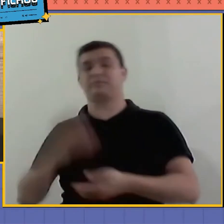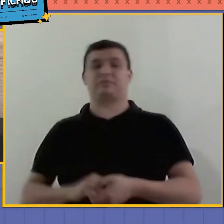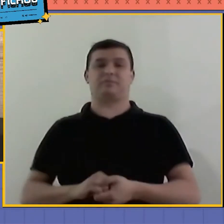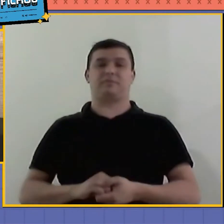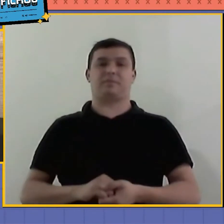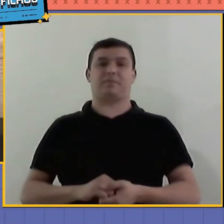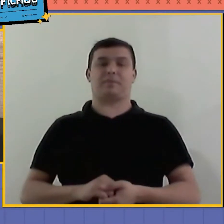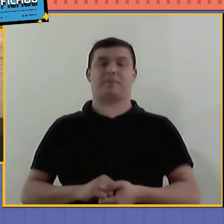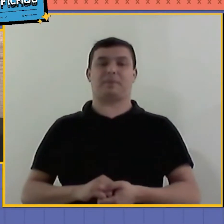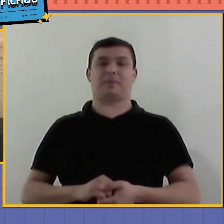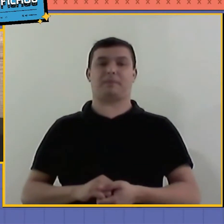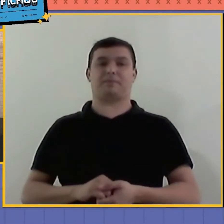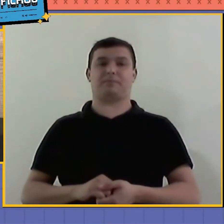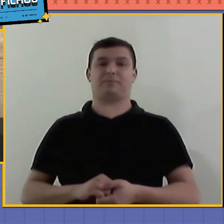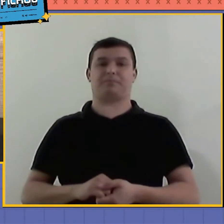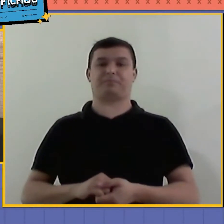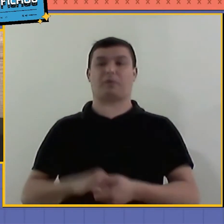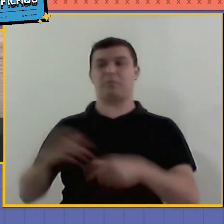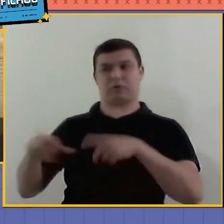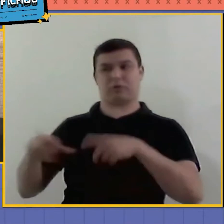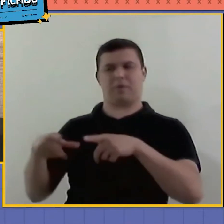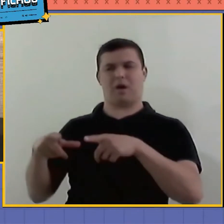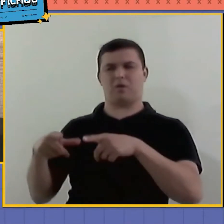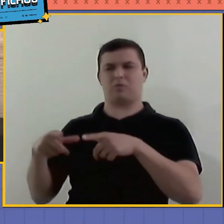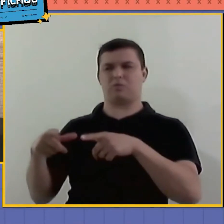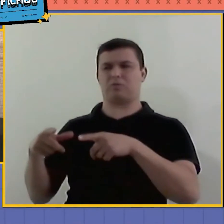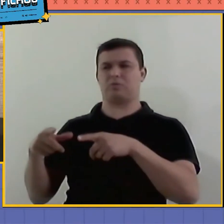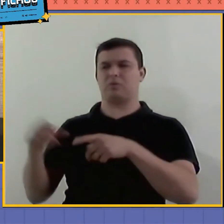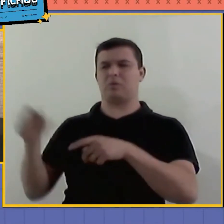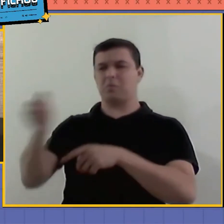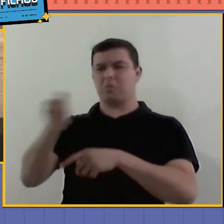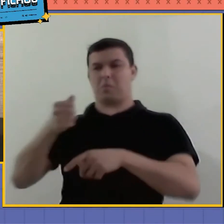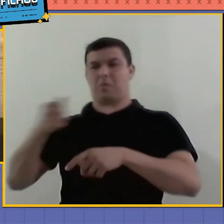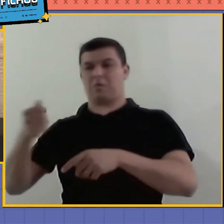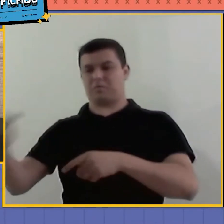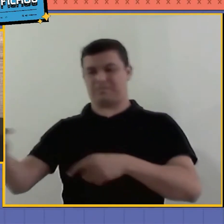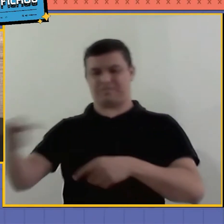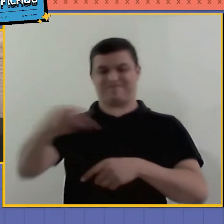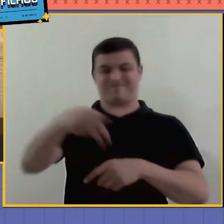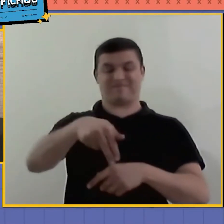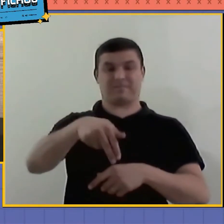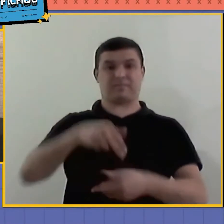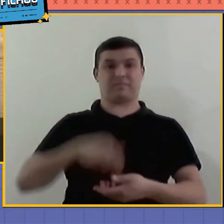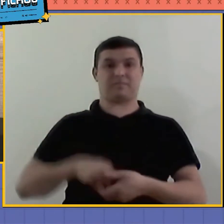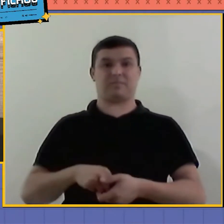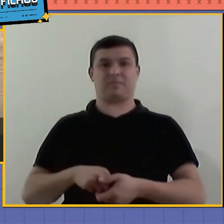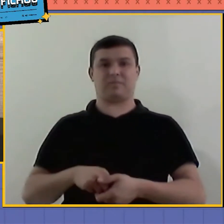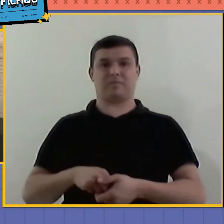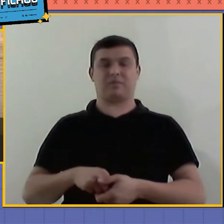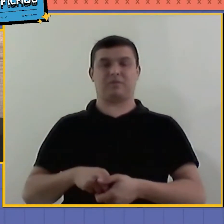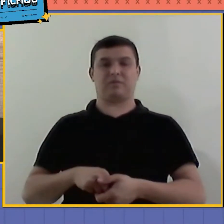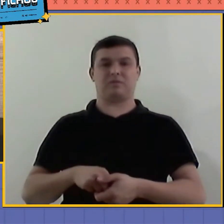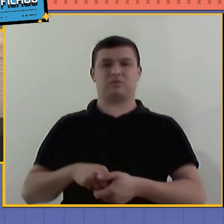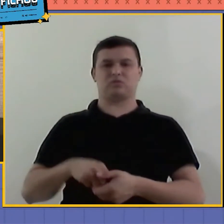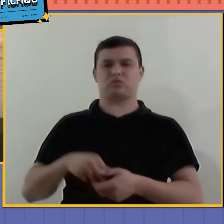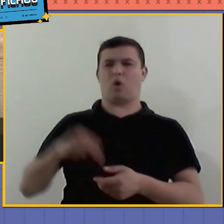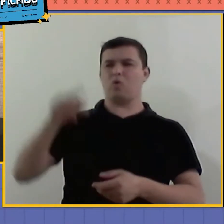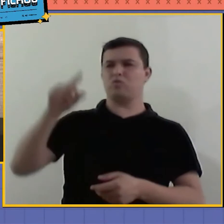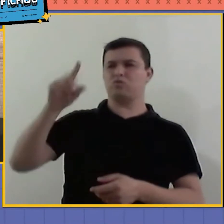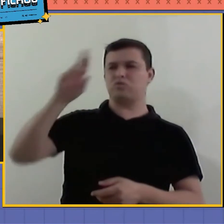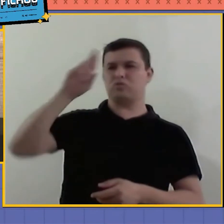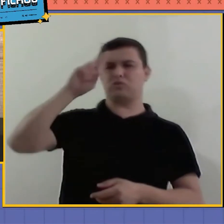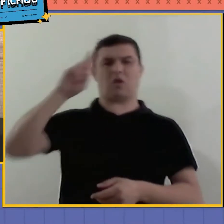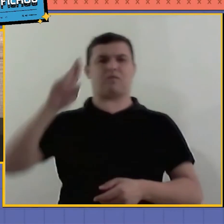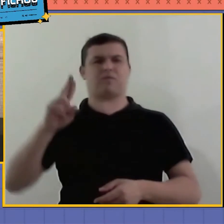colega de trabalho e ele tava muito triste que ele tinha tomado uma bronca injusta do chefe dele ele tava muito triste